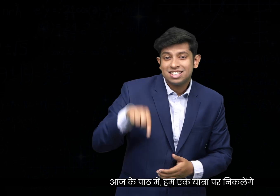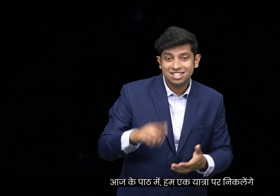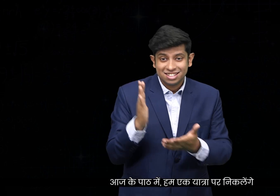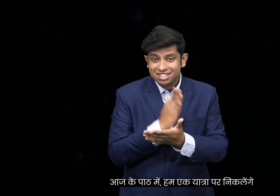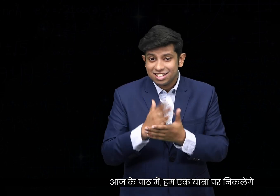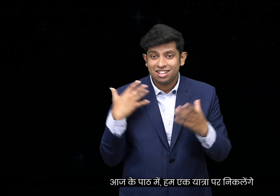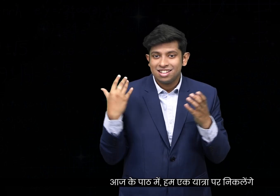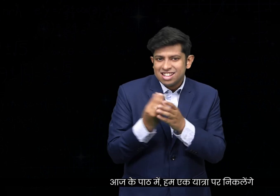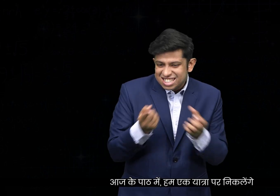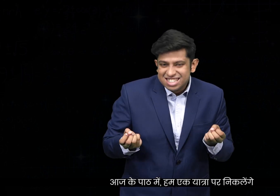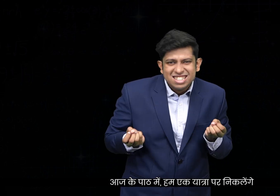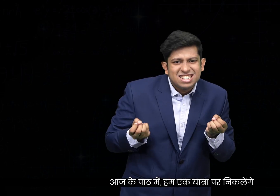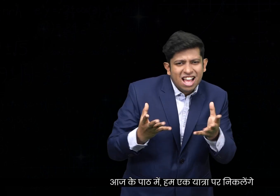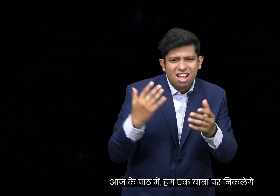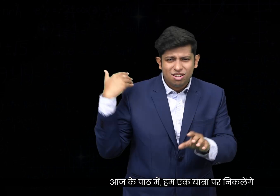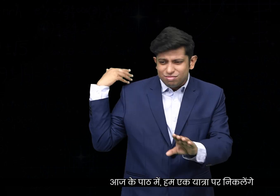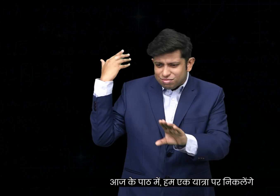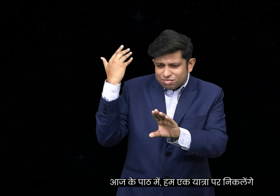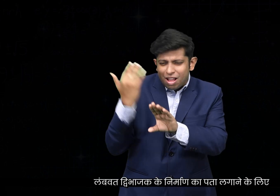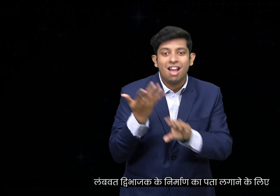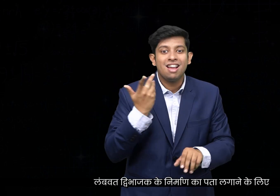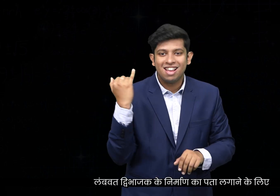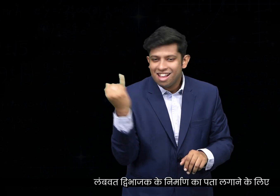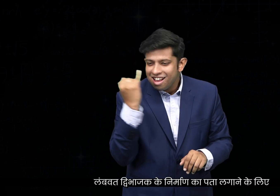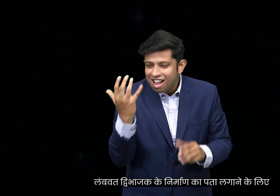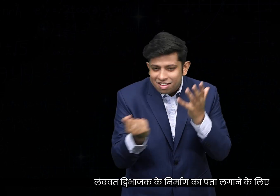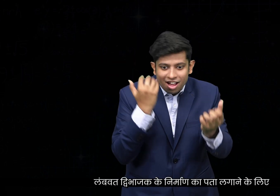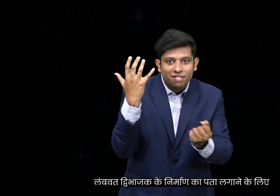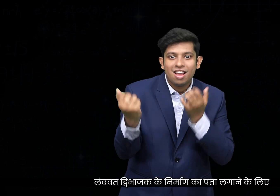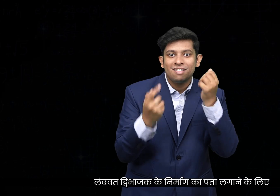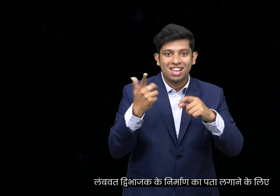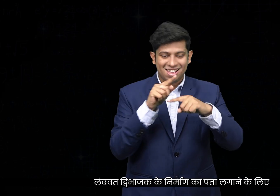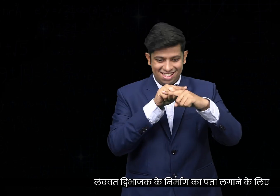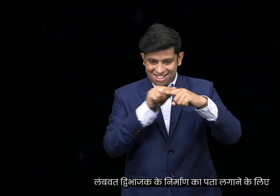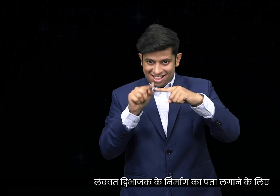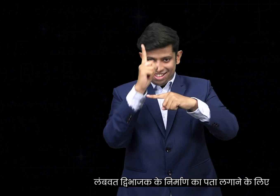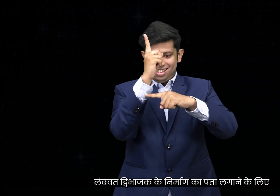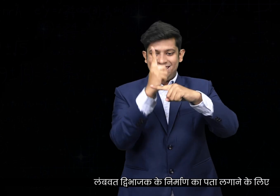செங்குத்து இருசமவெட்டிகளின் கட்டுமானத்தை ஆராய ஒரு அடிப்படை கருத்து, அது வடிவவியலின் நேர்த்தியை,